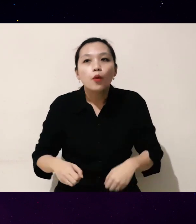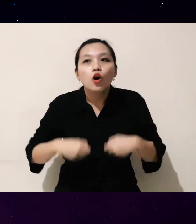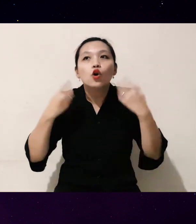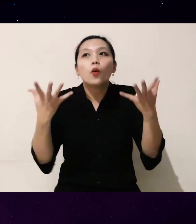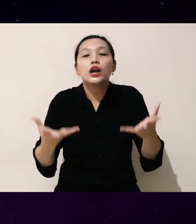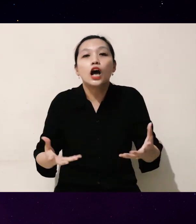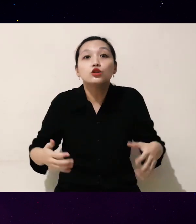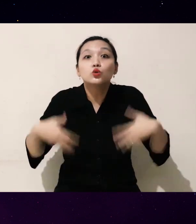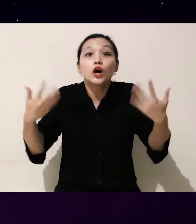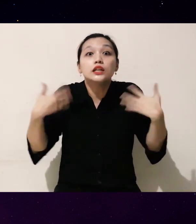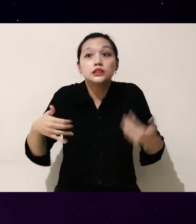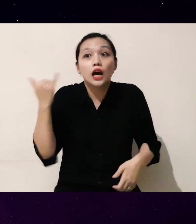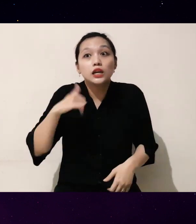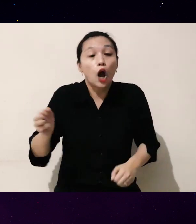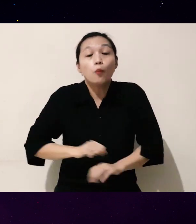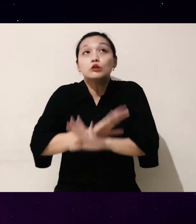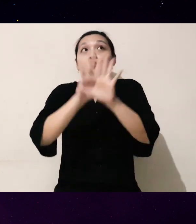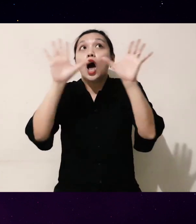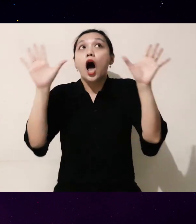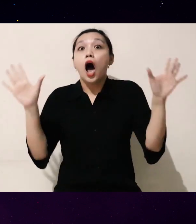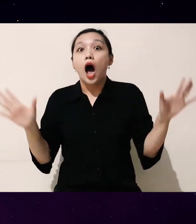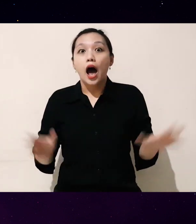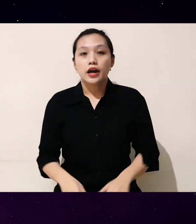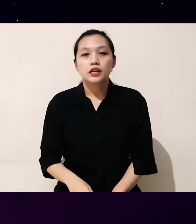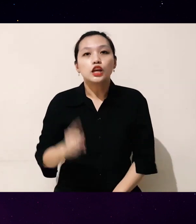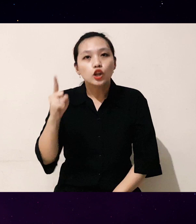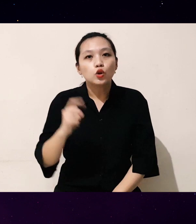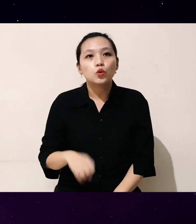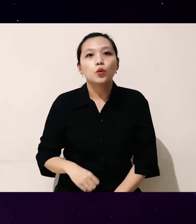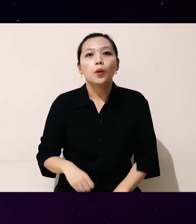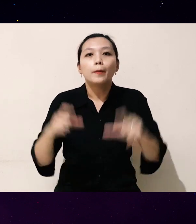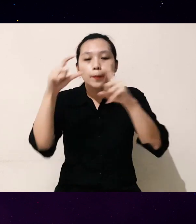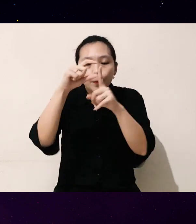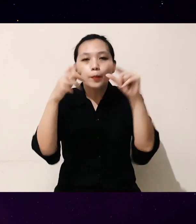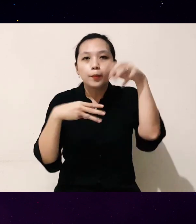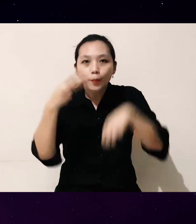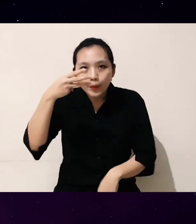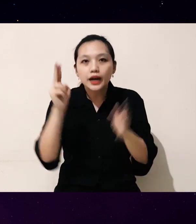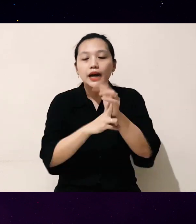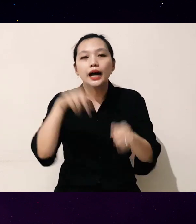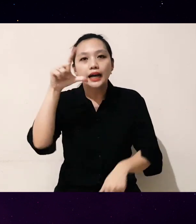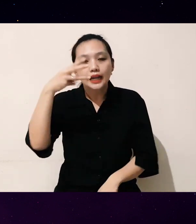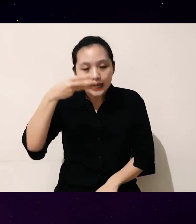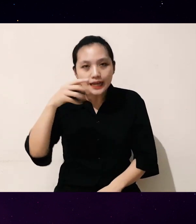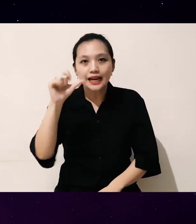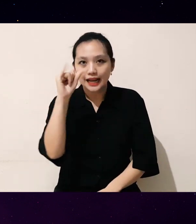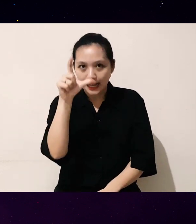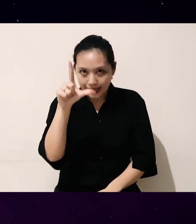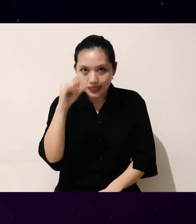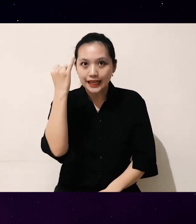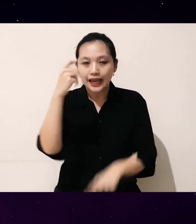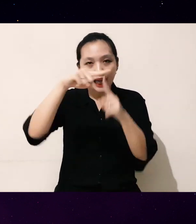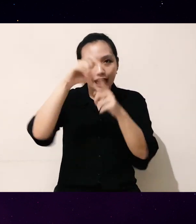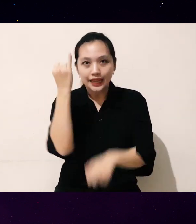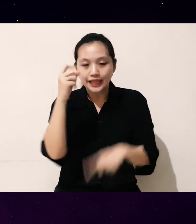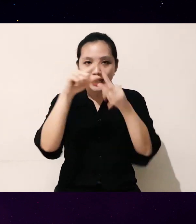harus lakukan. Jika Anda penasaran, silakan mencobanya. Tapi setelah firman ini selesai tentu. Demikian pula kehidupan